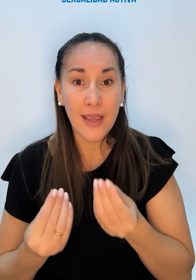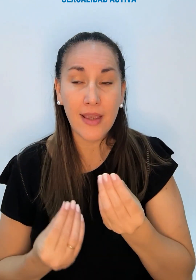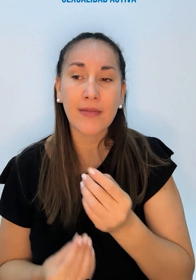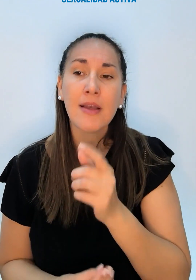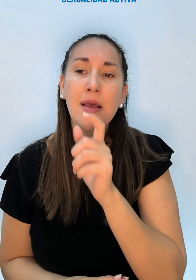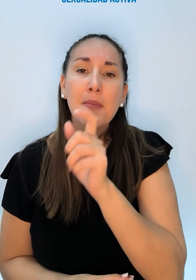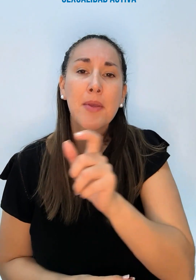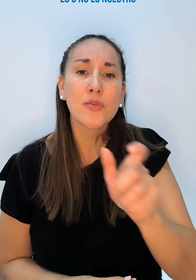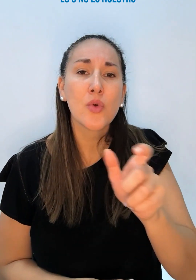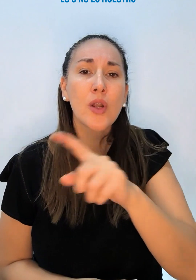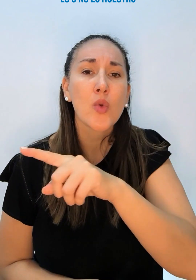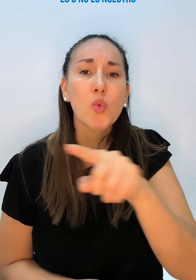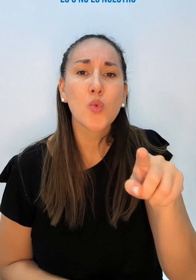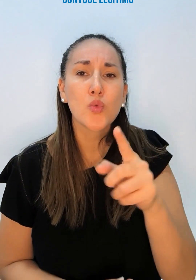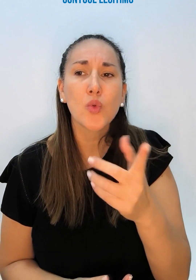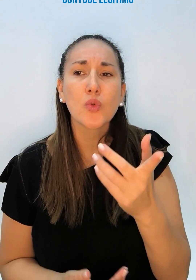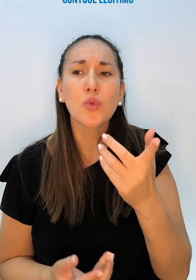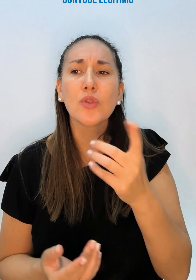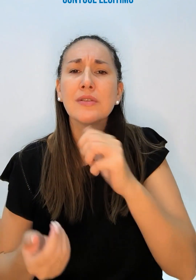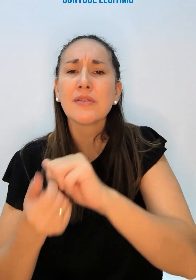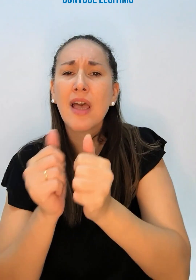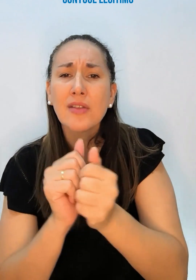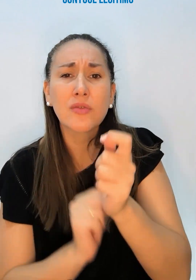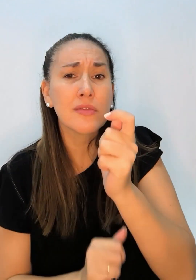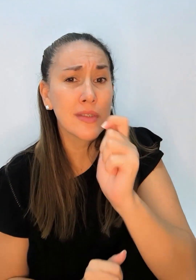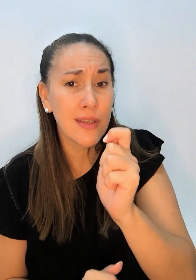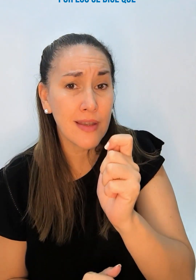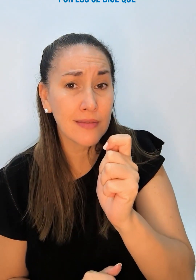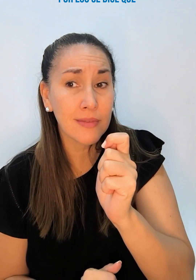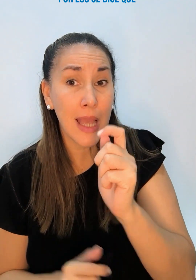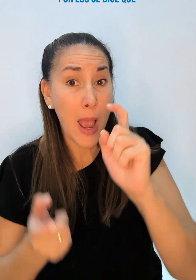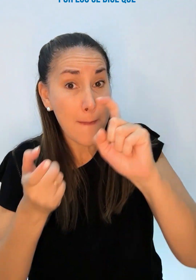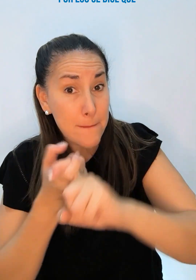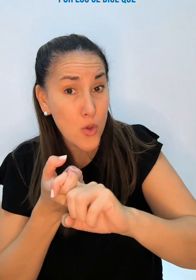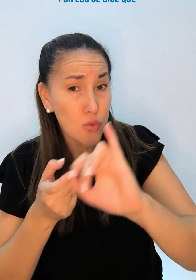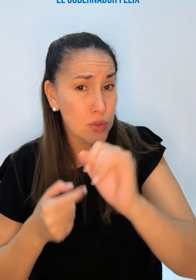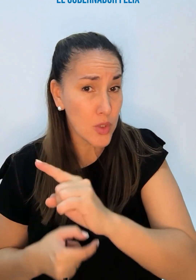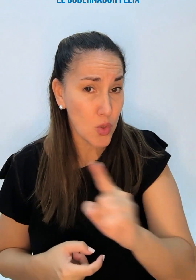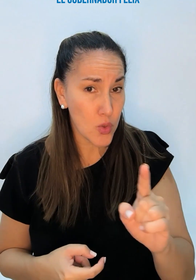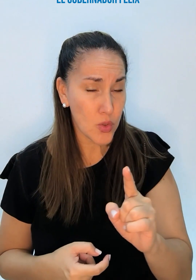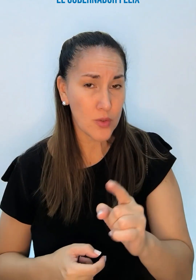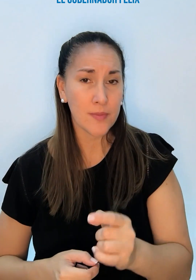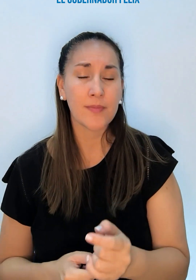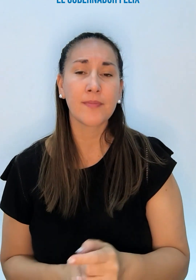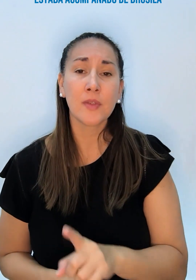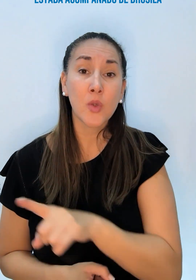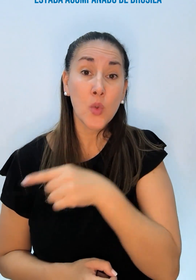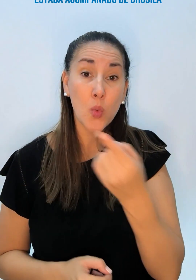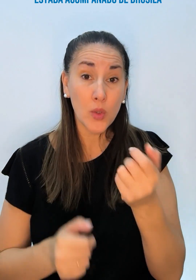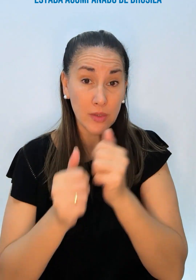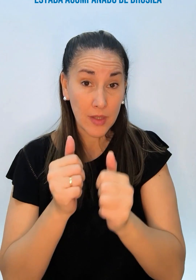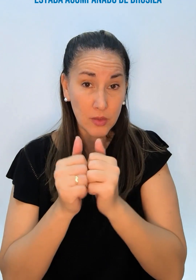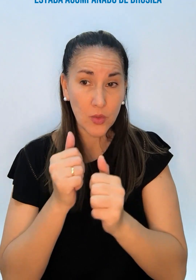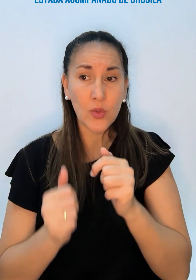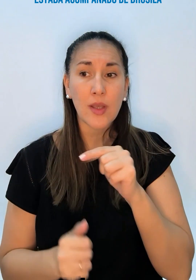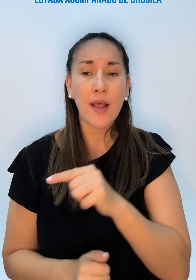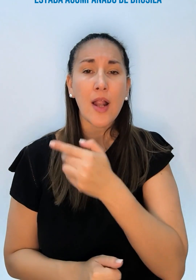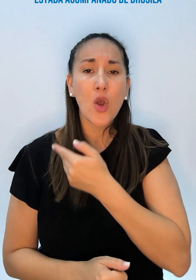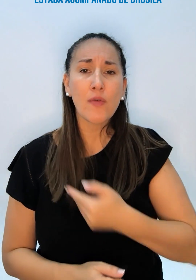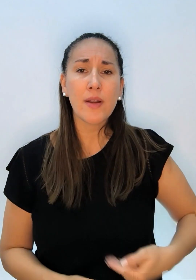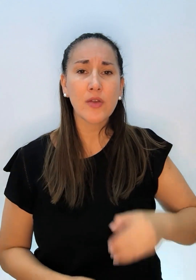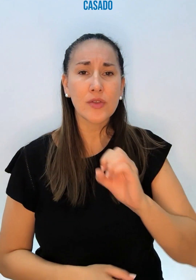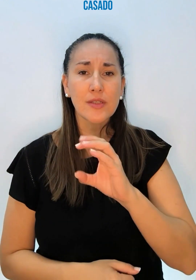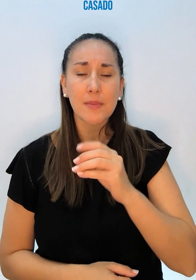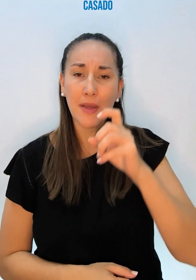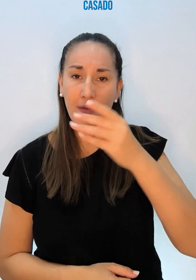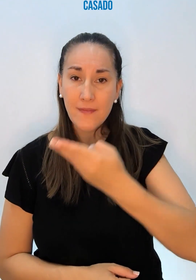tenemos sexualidad activa es o no es nuestro cónyuge legítimo. Por eso se dice que el gobernador Félix estaba acompañado de